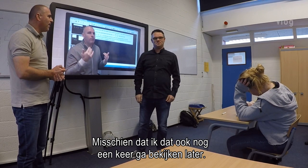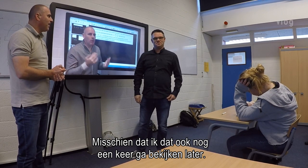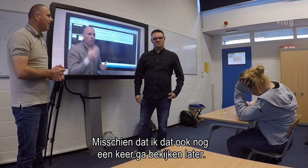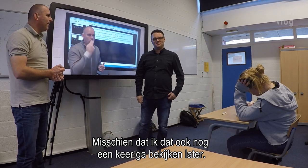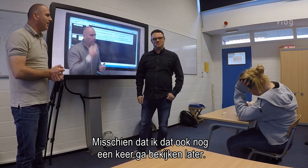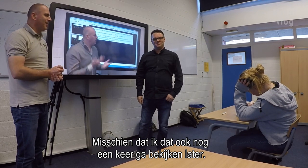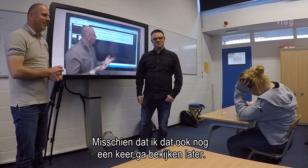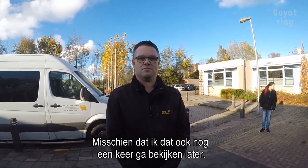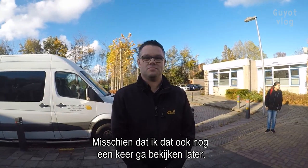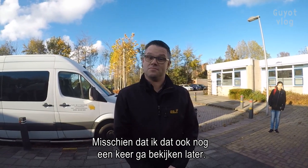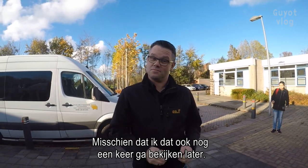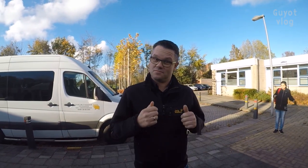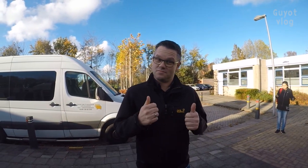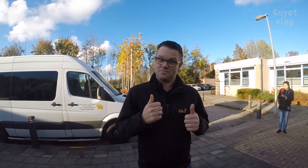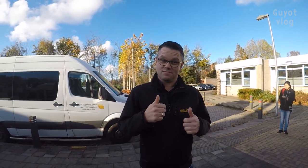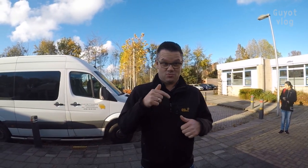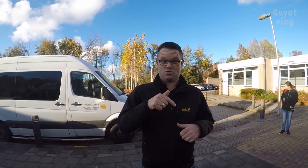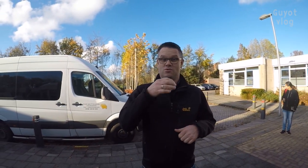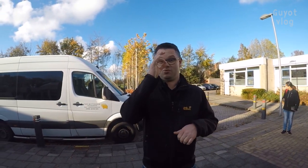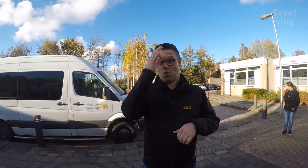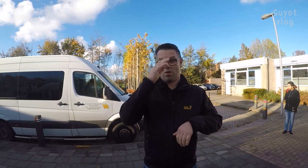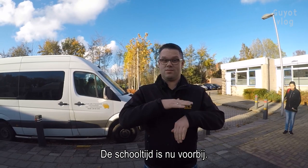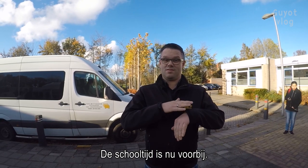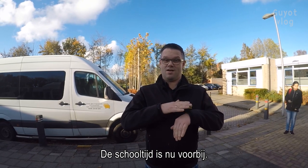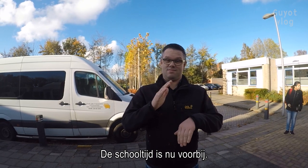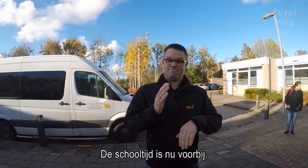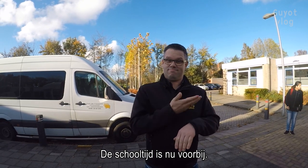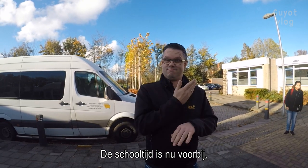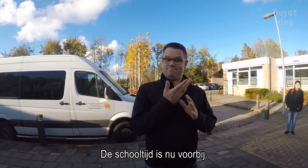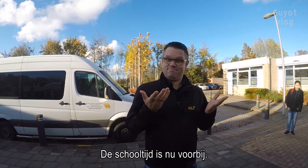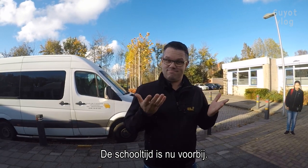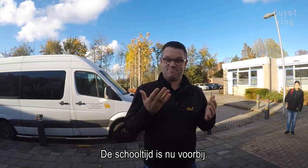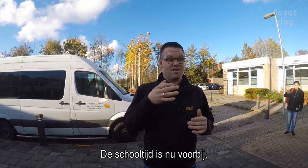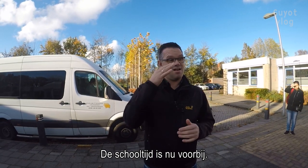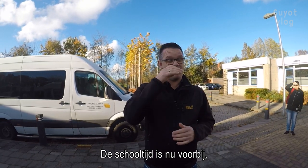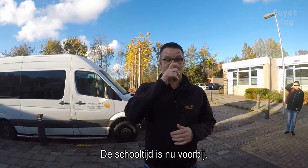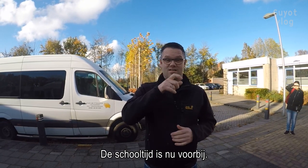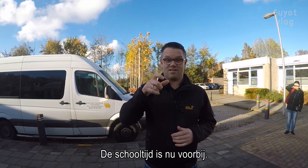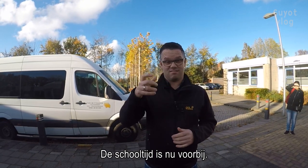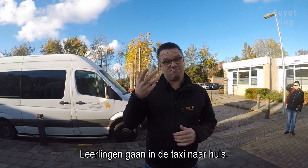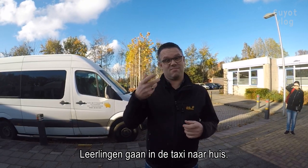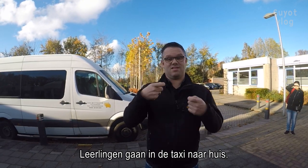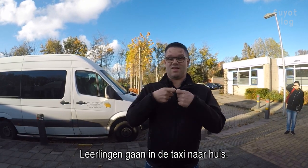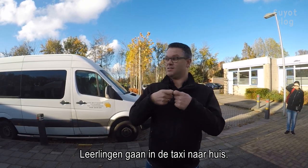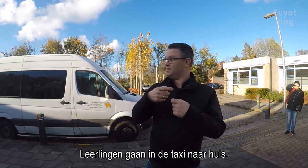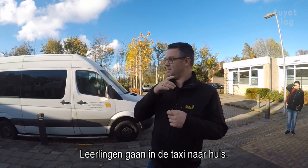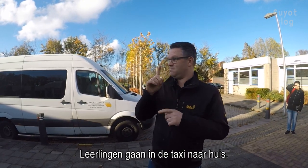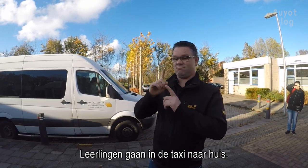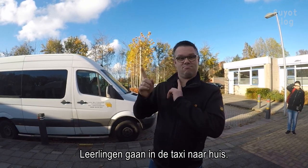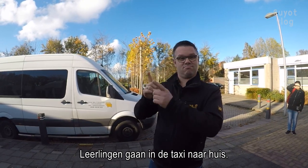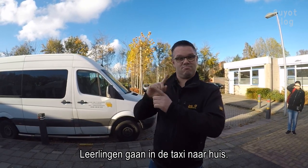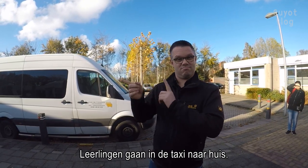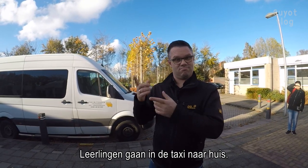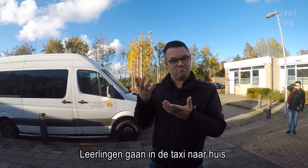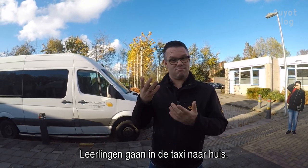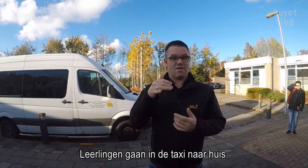keer ga bekijken later. De schooltijd is nu voorbij. Leerlingen die gaan in de taxi's naar